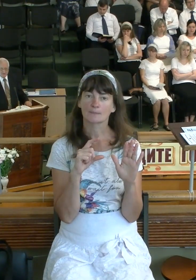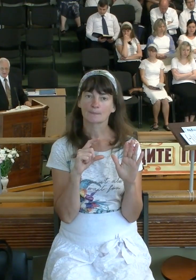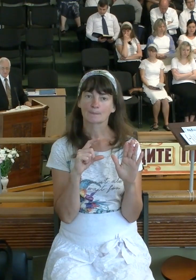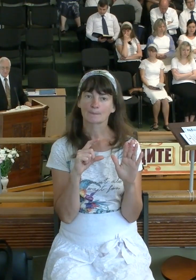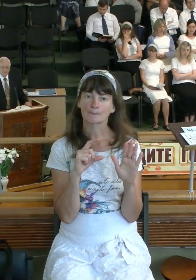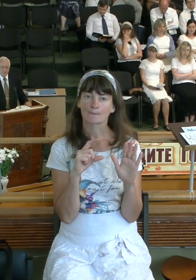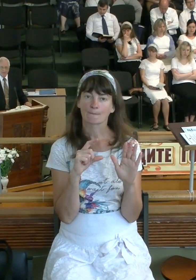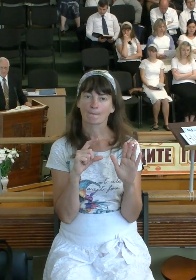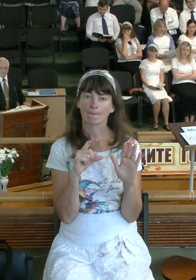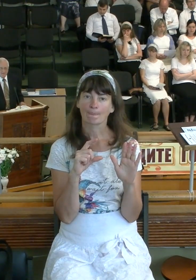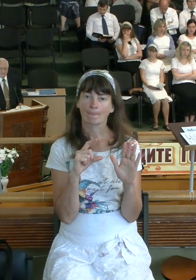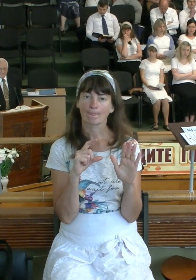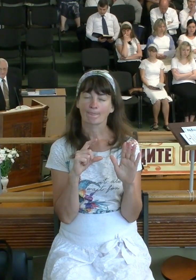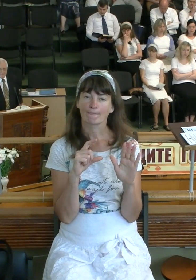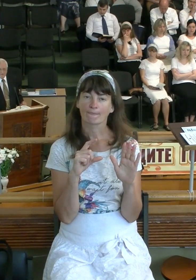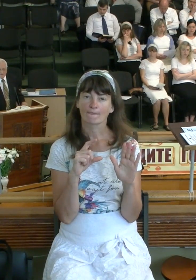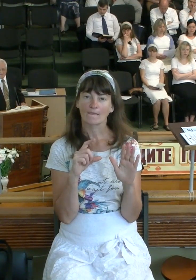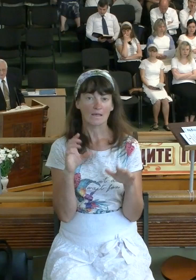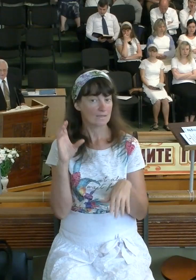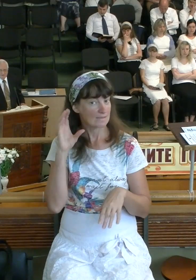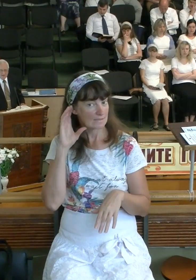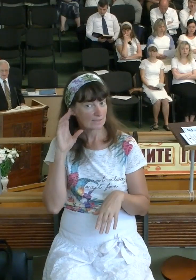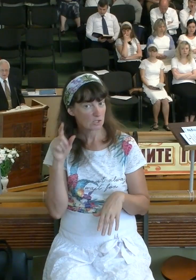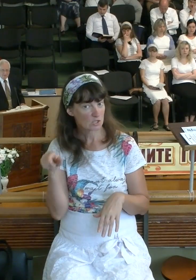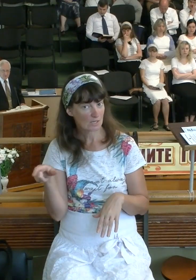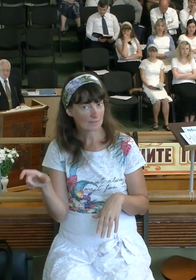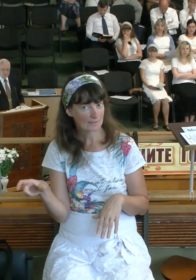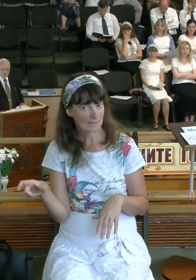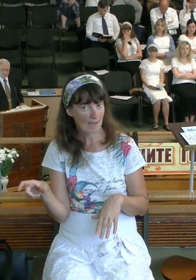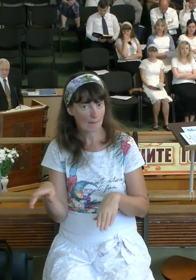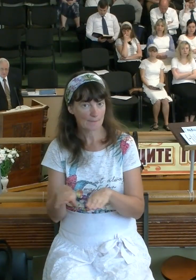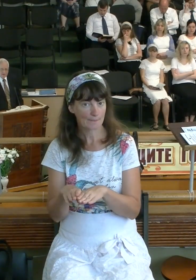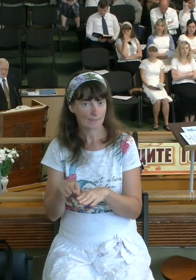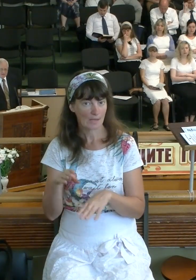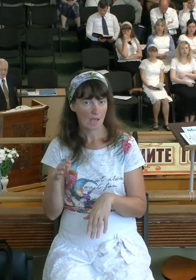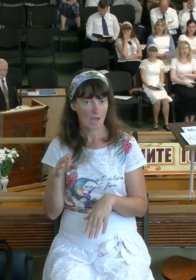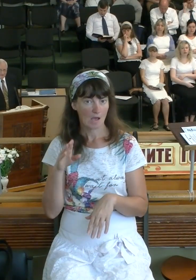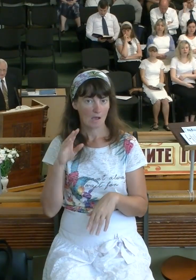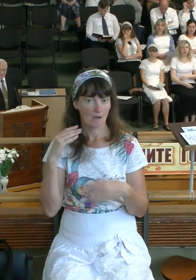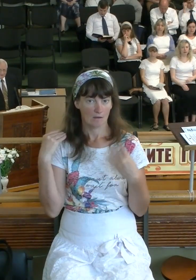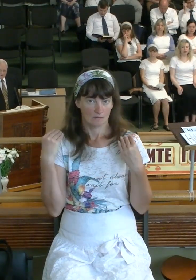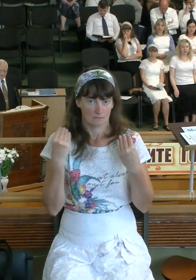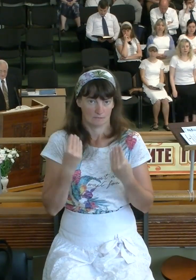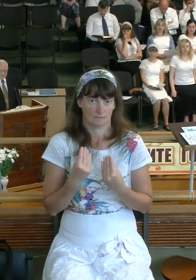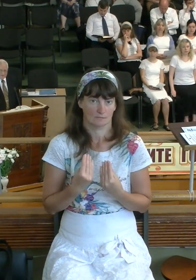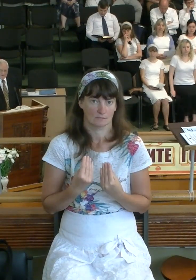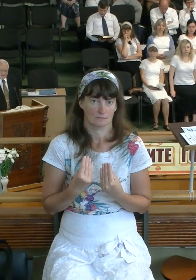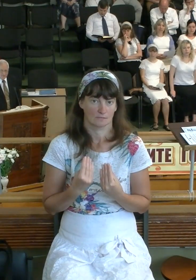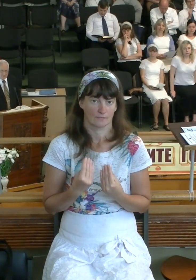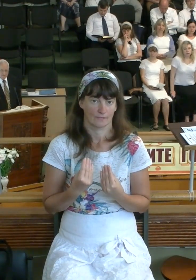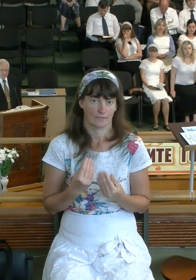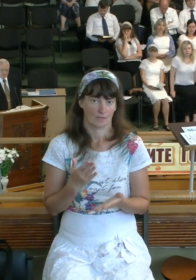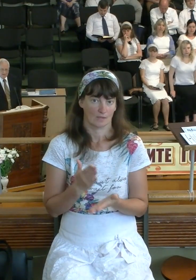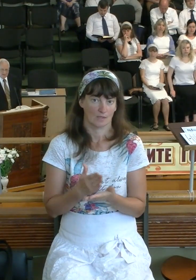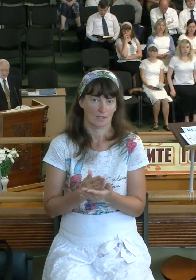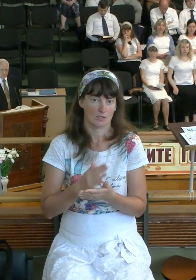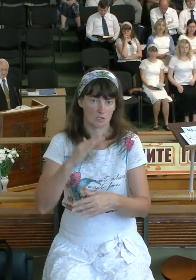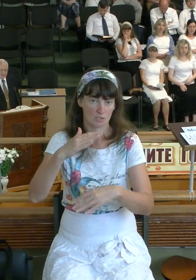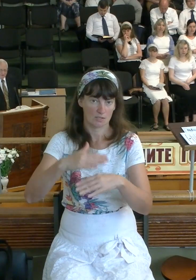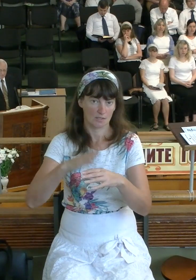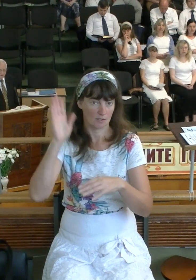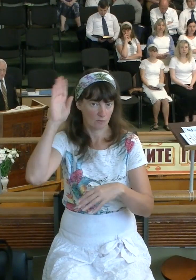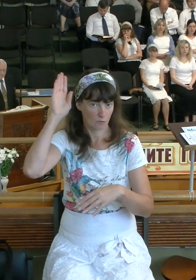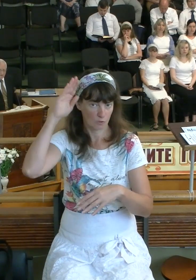12:7, мы читаем. И слышал я, как муж в длинной одежде, находившийся над водами